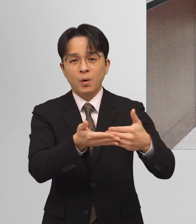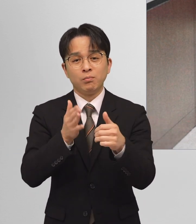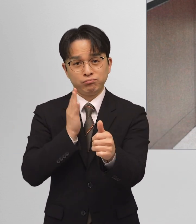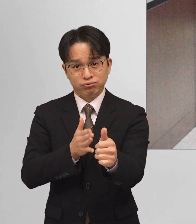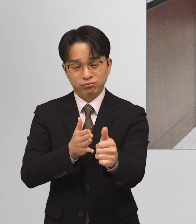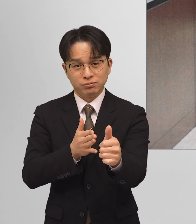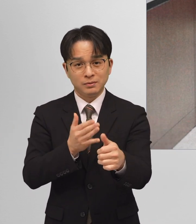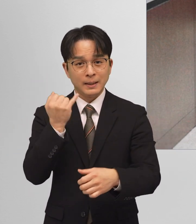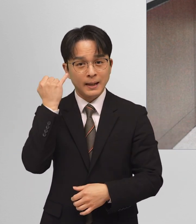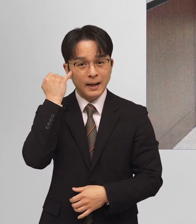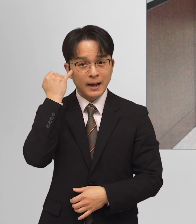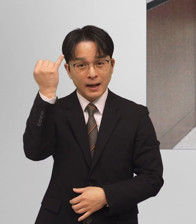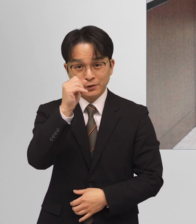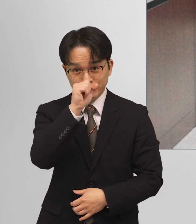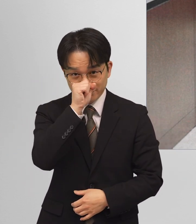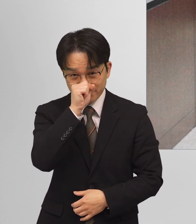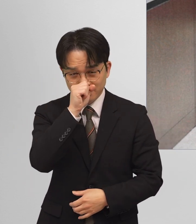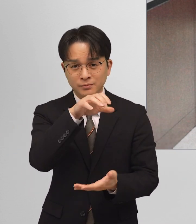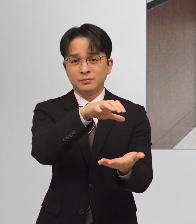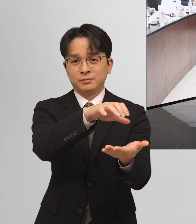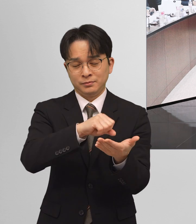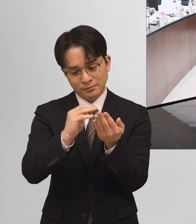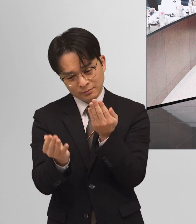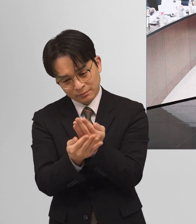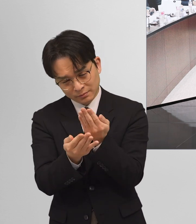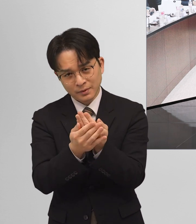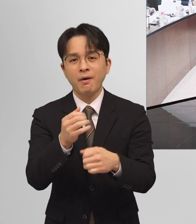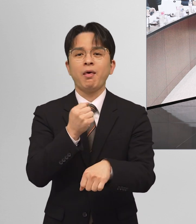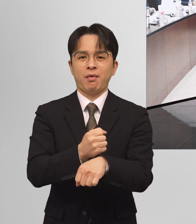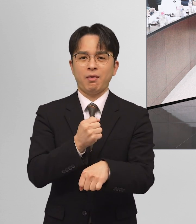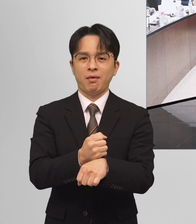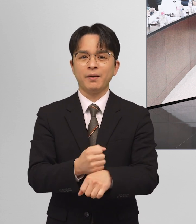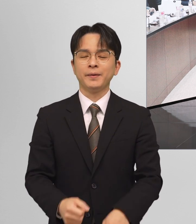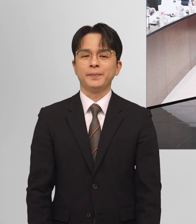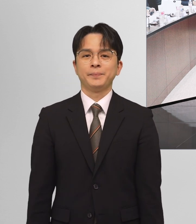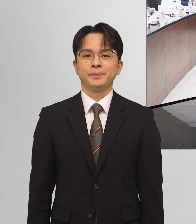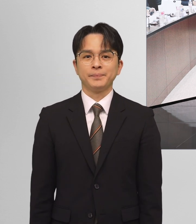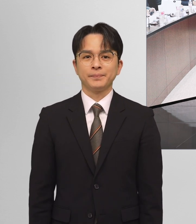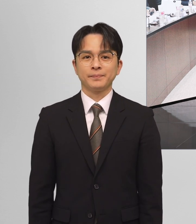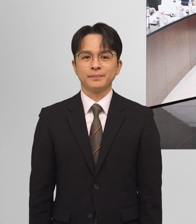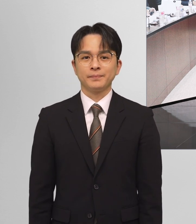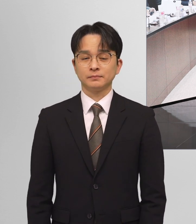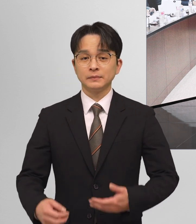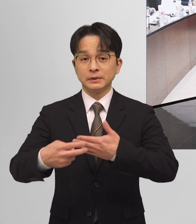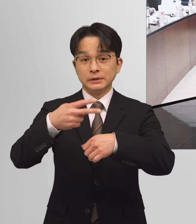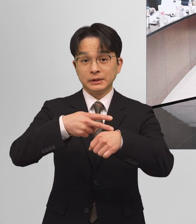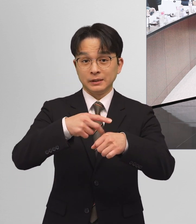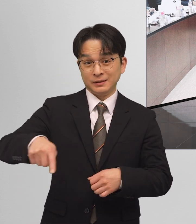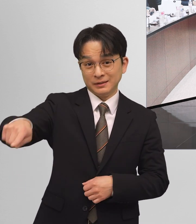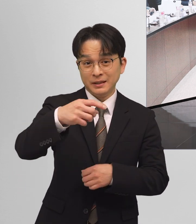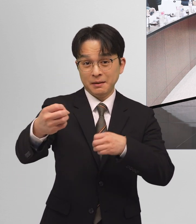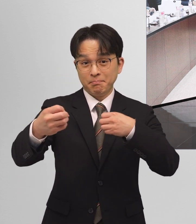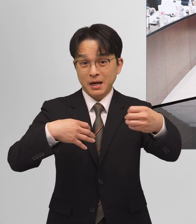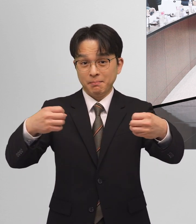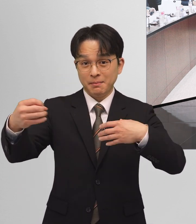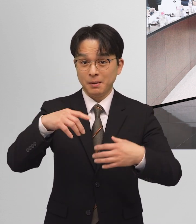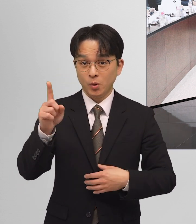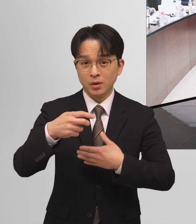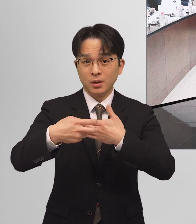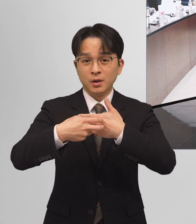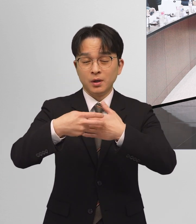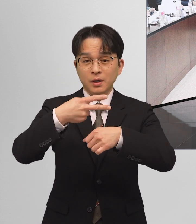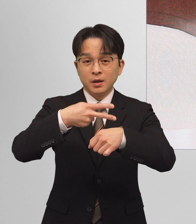해왔고 앞으로도 계속 소통해 나가겠습니다. 건설적인 정책들은 적극 수용하겠습니다. 근데 이게 늘어난